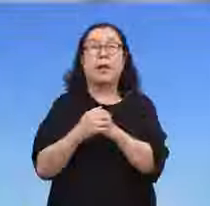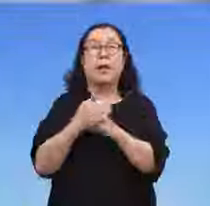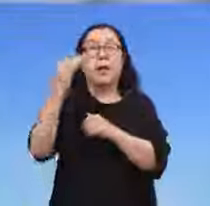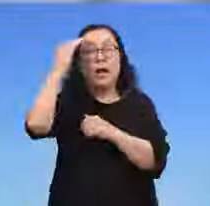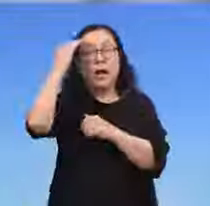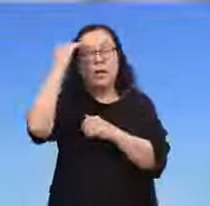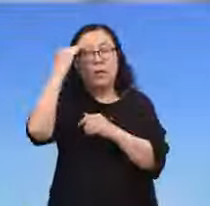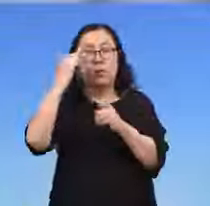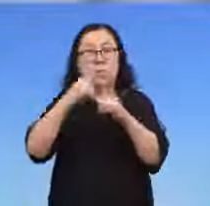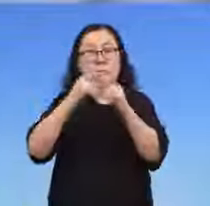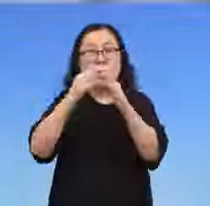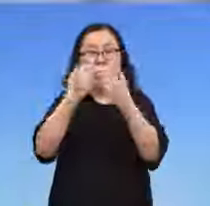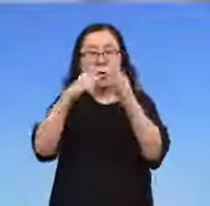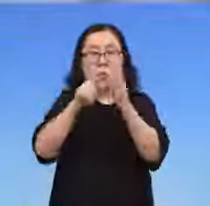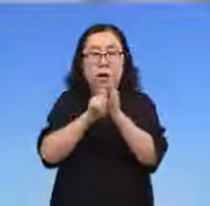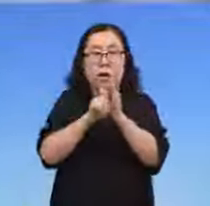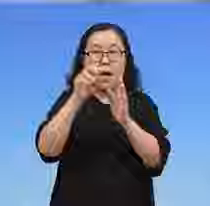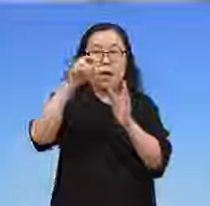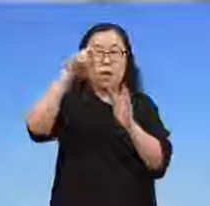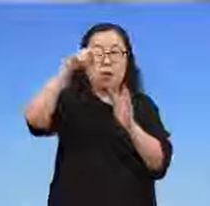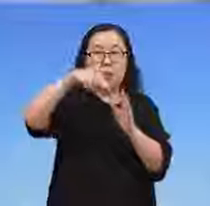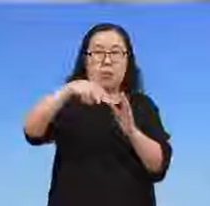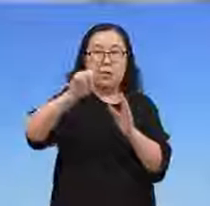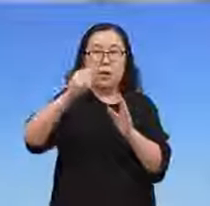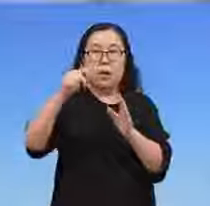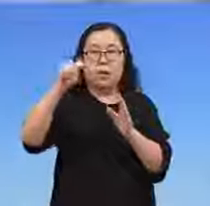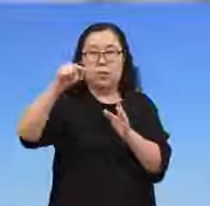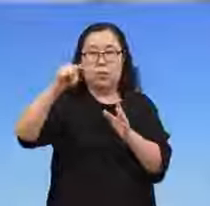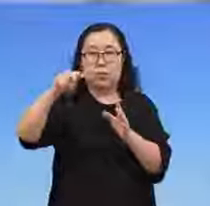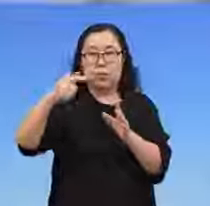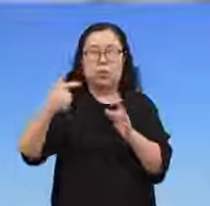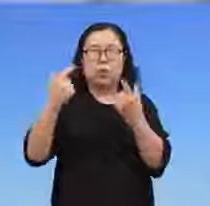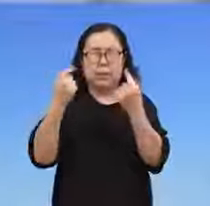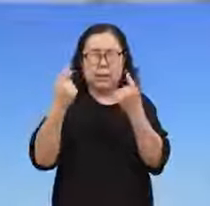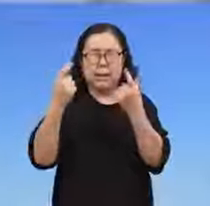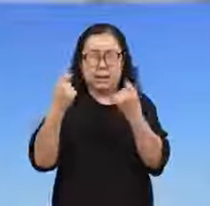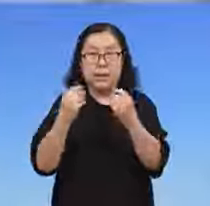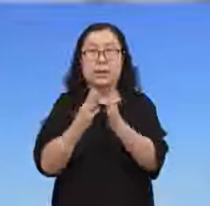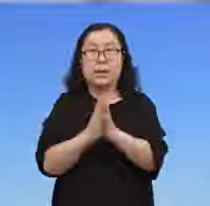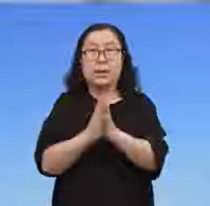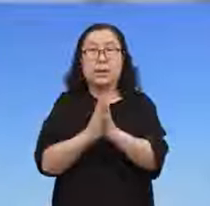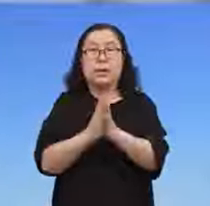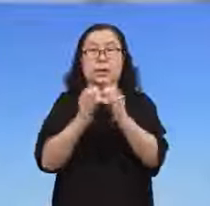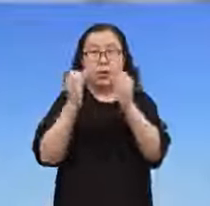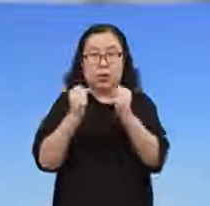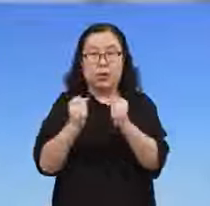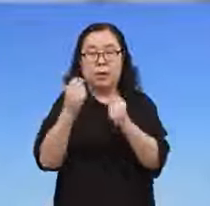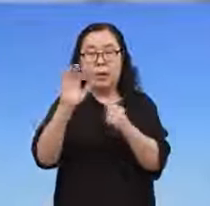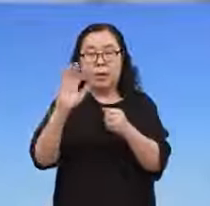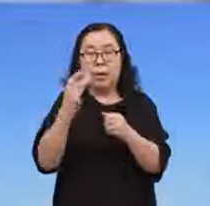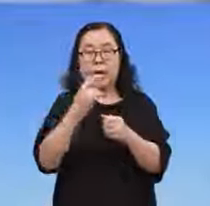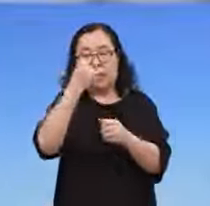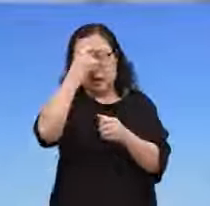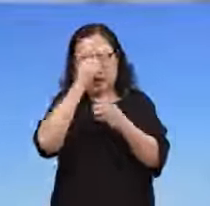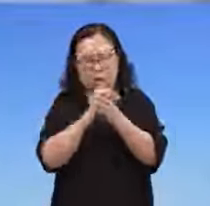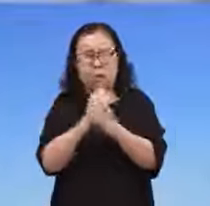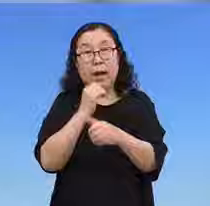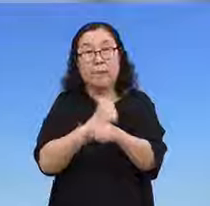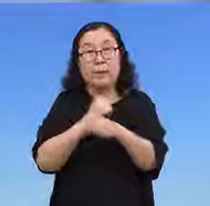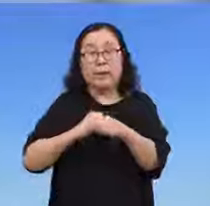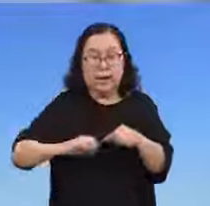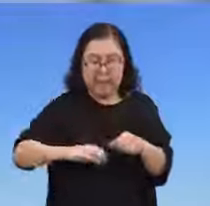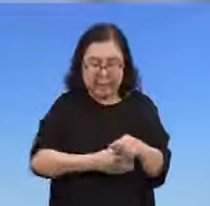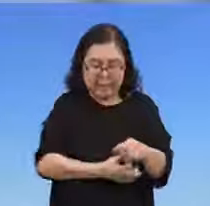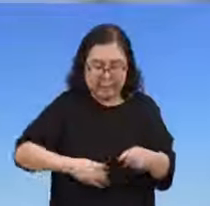한국교회를 향한 건강한 유산균 같은 존재가 되기를 기도합니다. 건강한 유산균 같은 존재가 되기를 기도하되